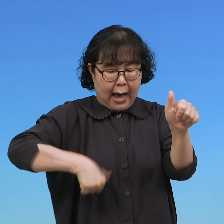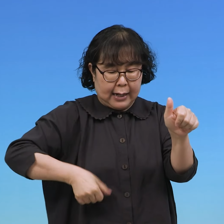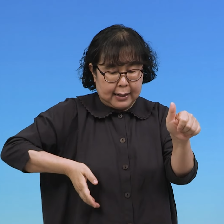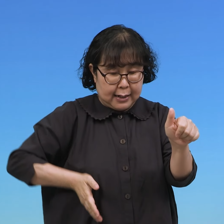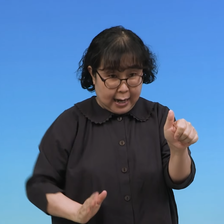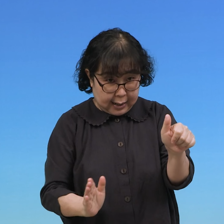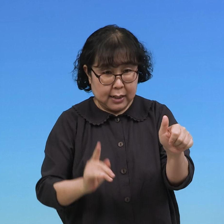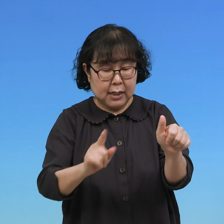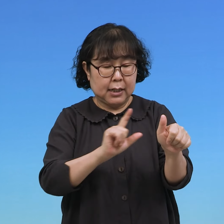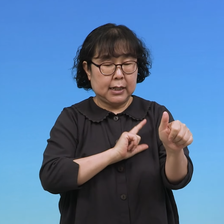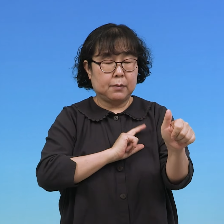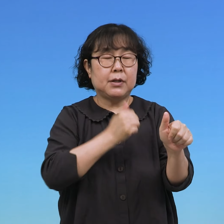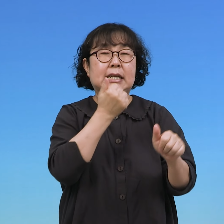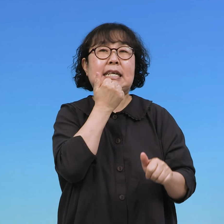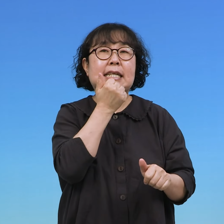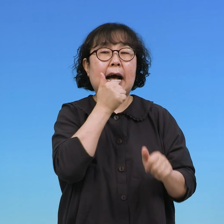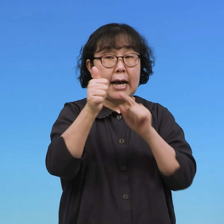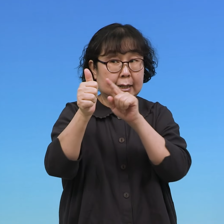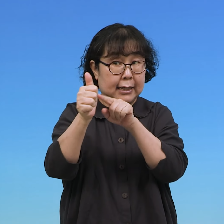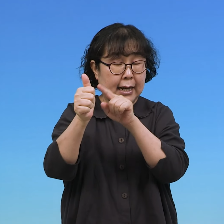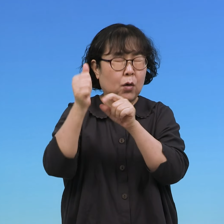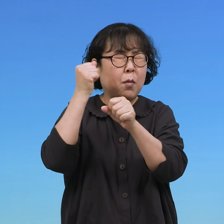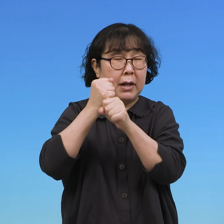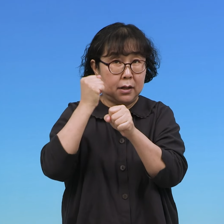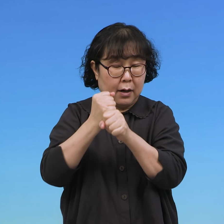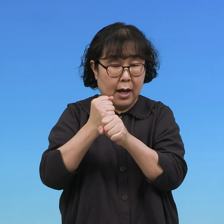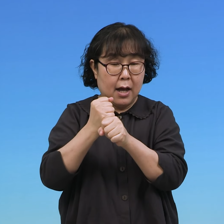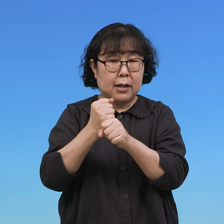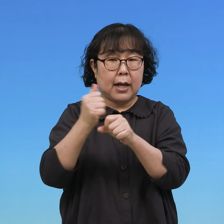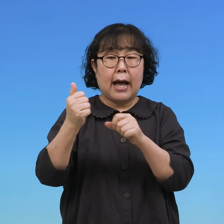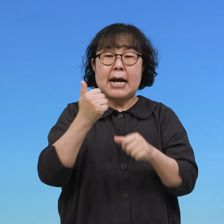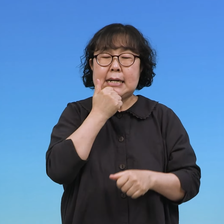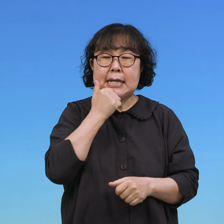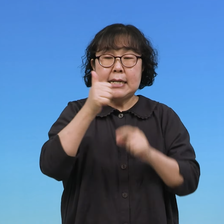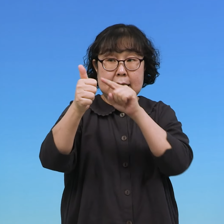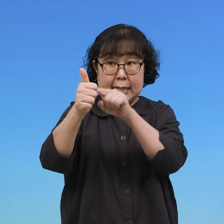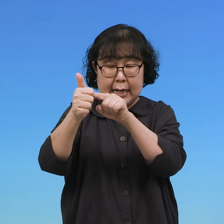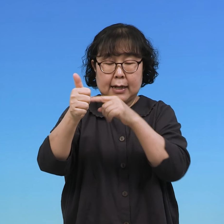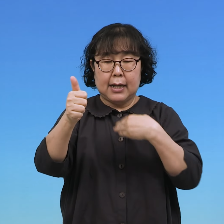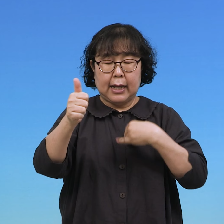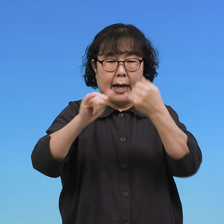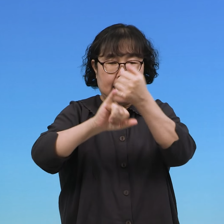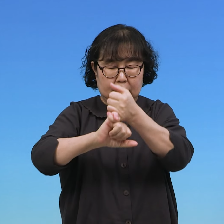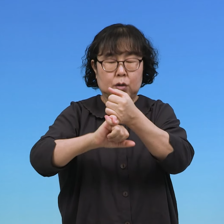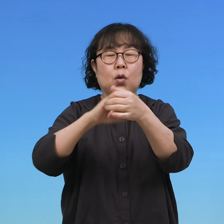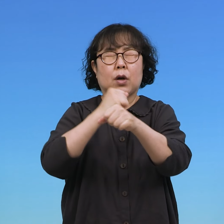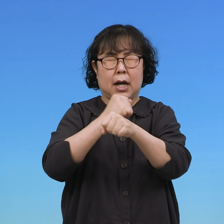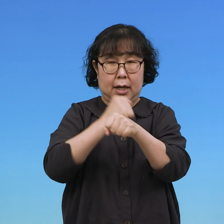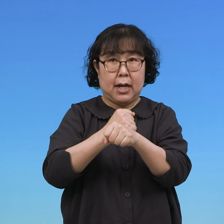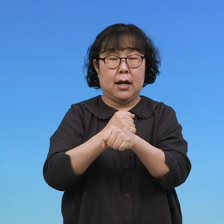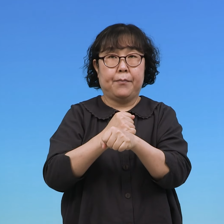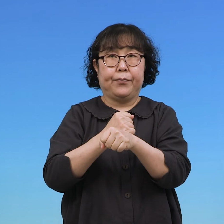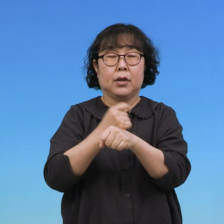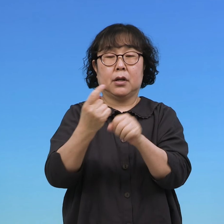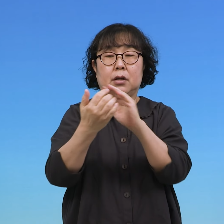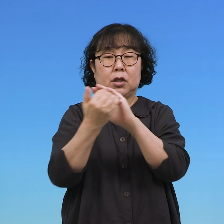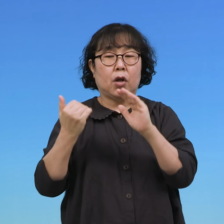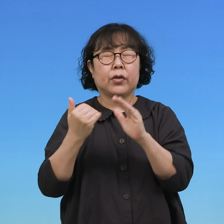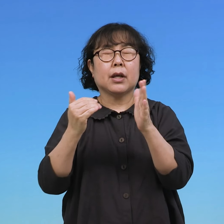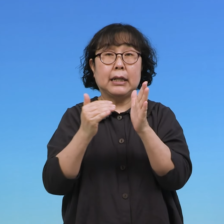이름을 이삭이라 하라. 내가 그와 내 언약을 세우리니. 그